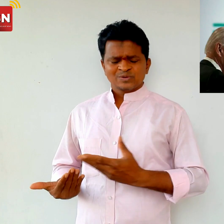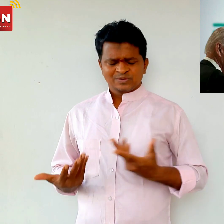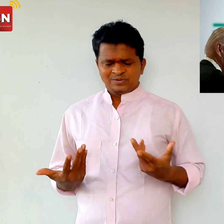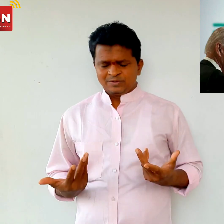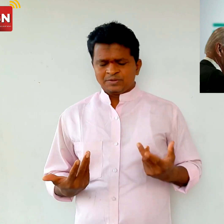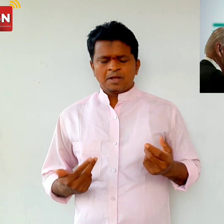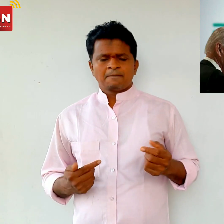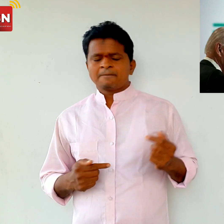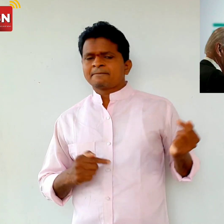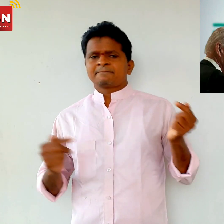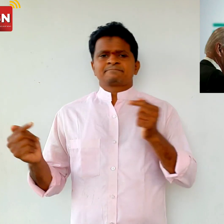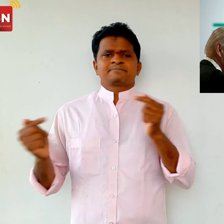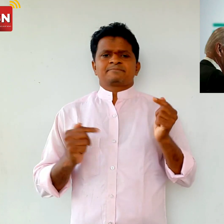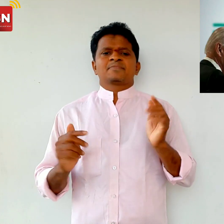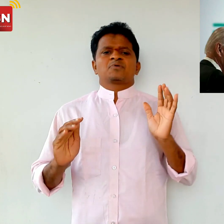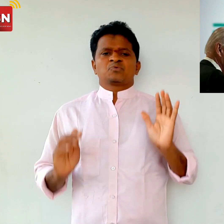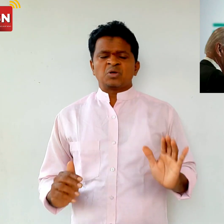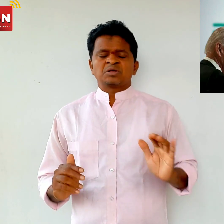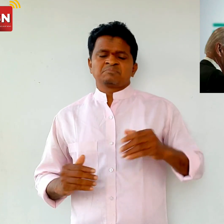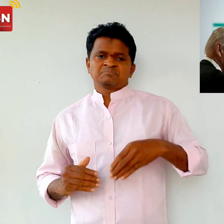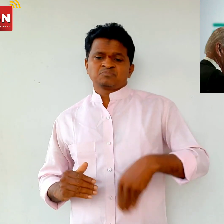పెట్టినట్టు వచ్చే జన్మలోని ఉండి వచ్చి